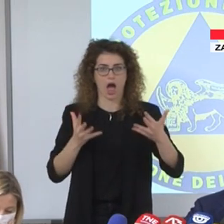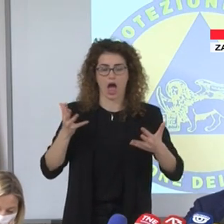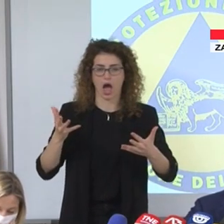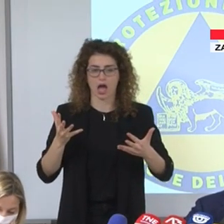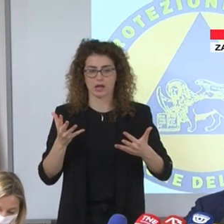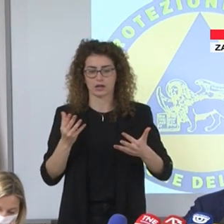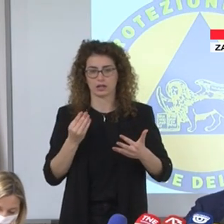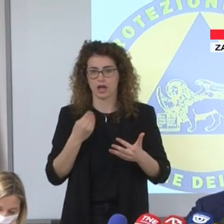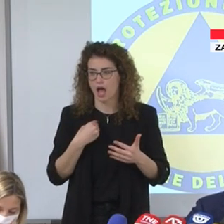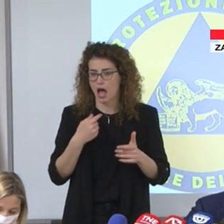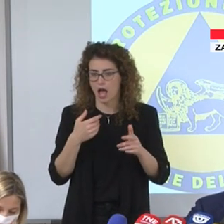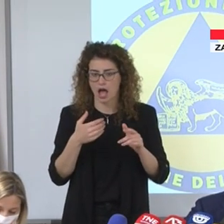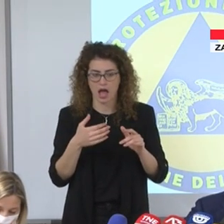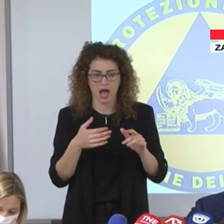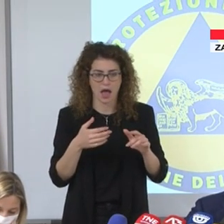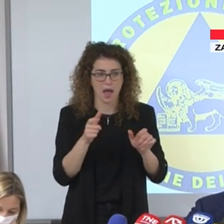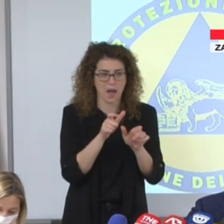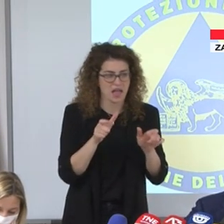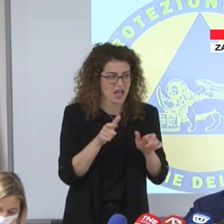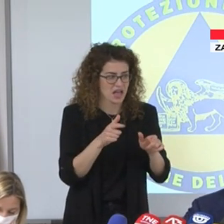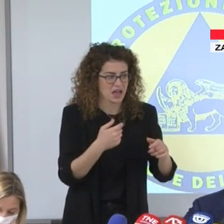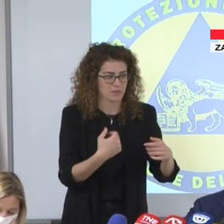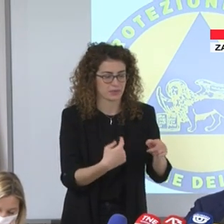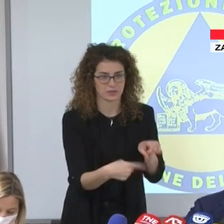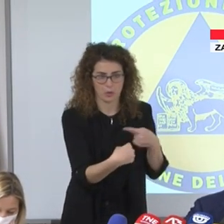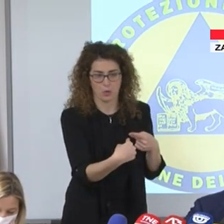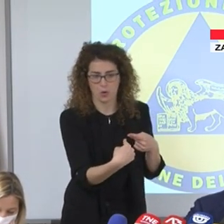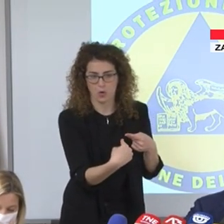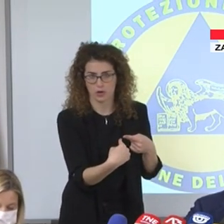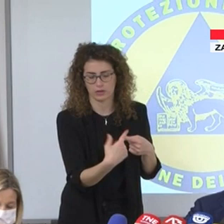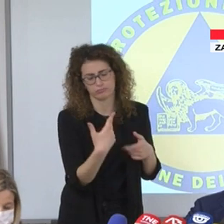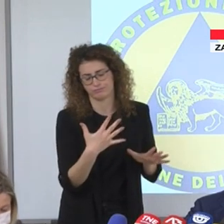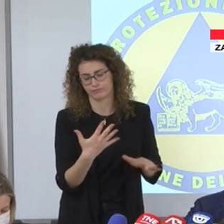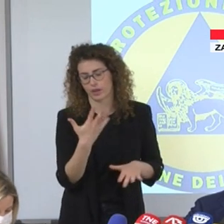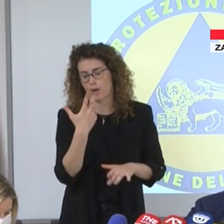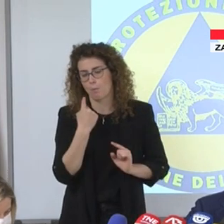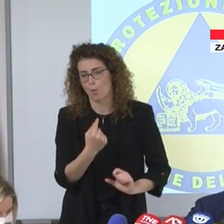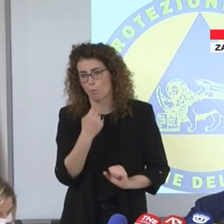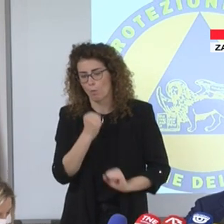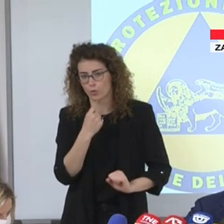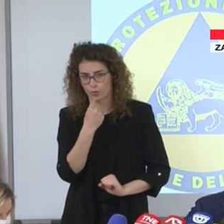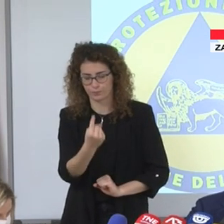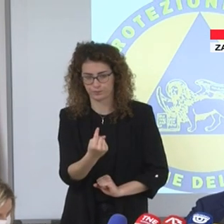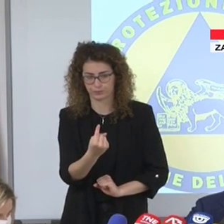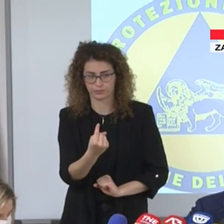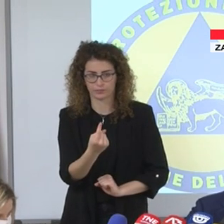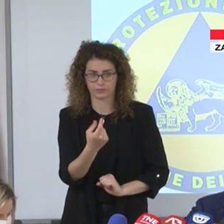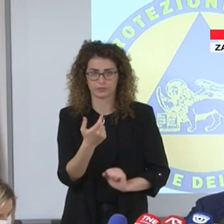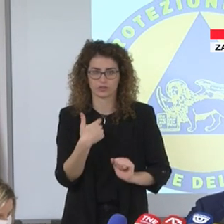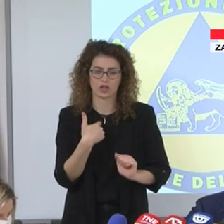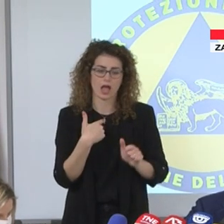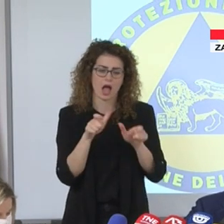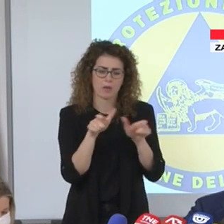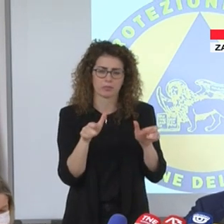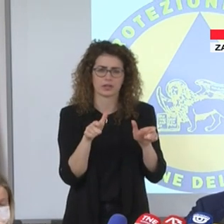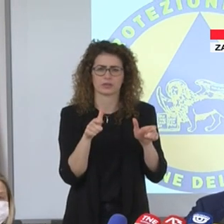pensare che ci siano nemici dappertutto, poi posso dire una roba. Pensi anche che magari molti che non hanno le sue stesse